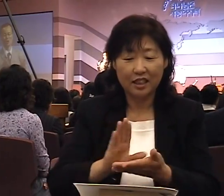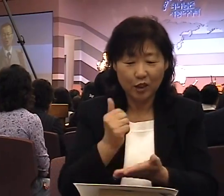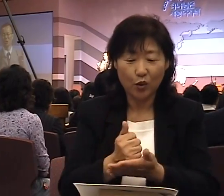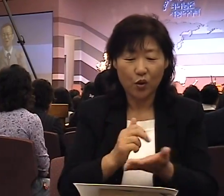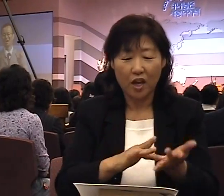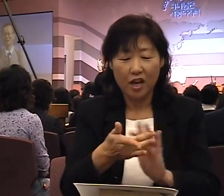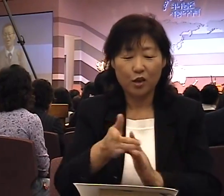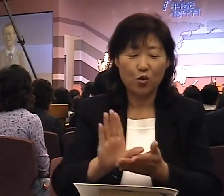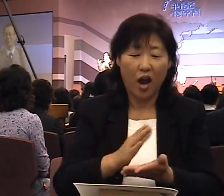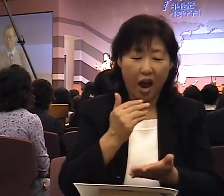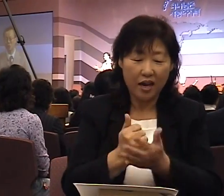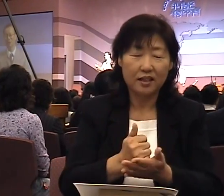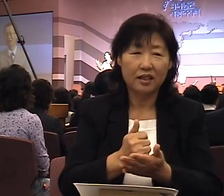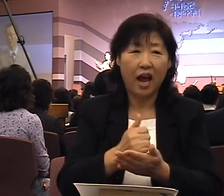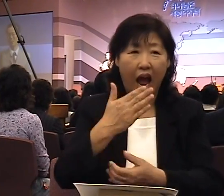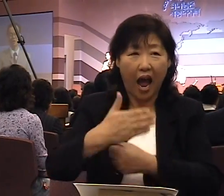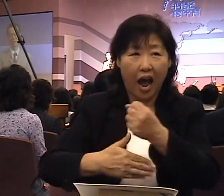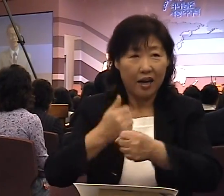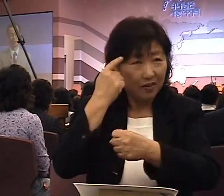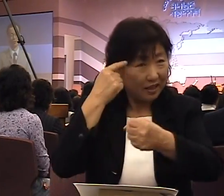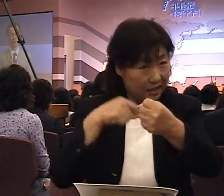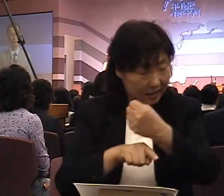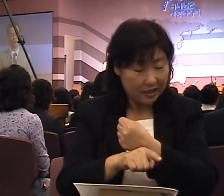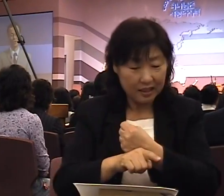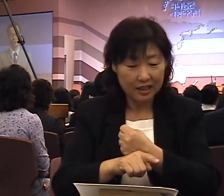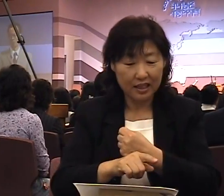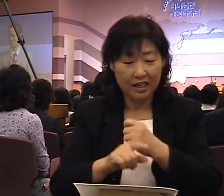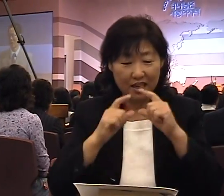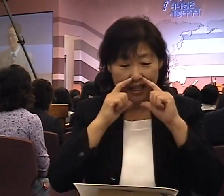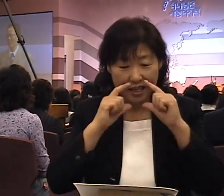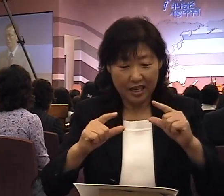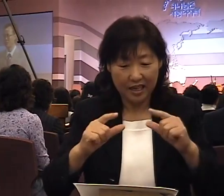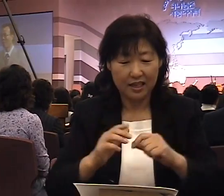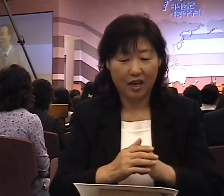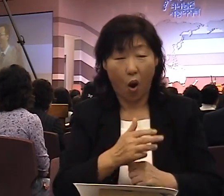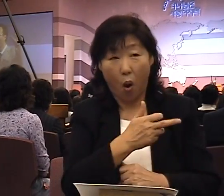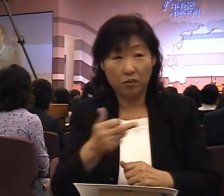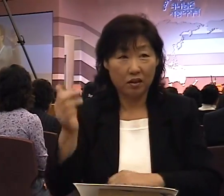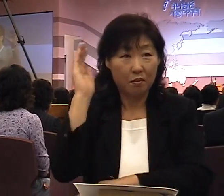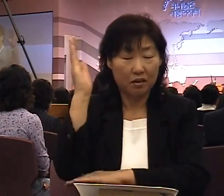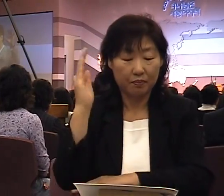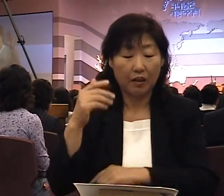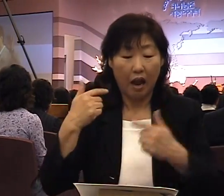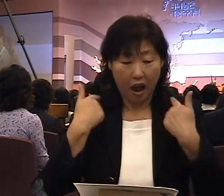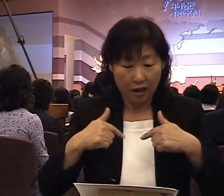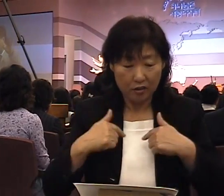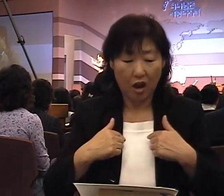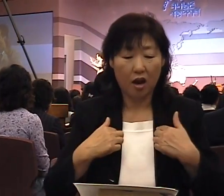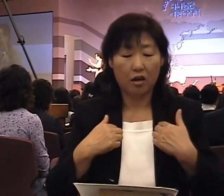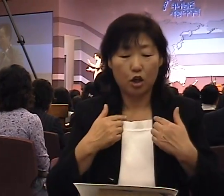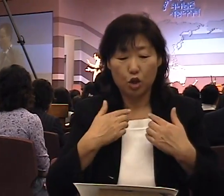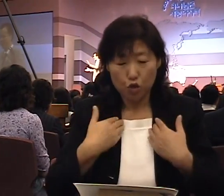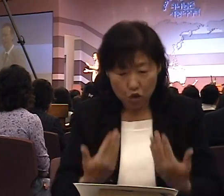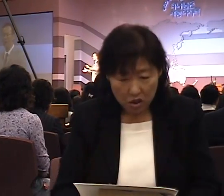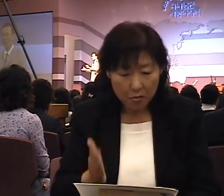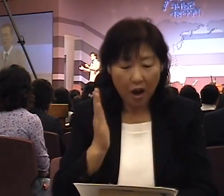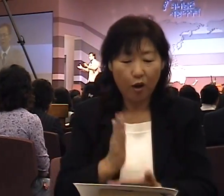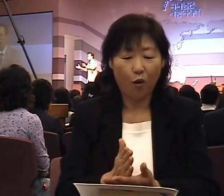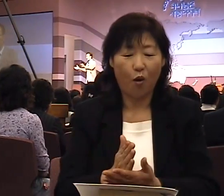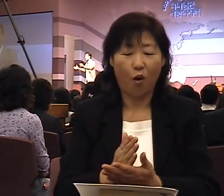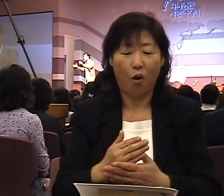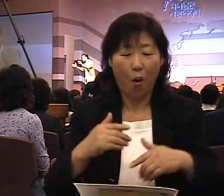예수 안에서 너희를 향하신 하나님의 뜻이니라, 이런 말씀을 하셨는데요. 엄청난 말씀이죠. 항상 쉬지 말고